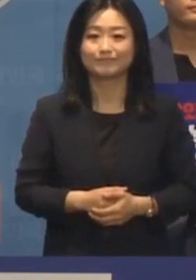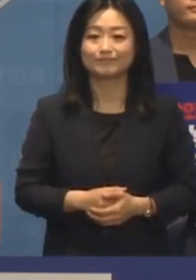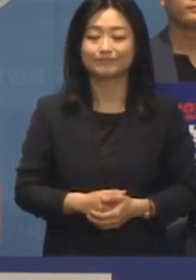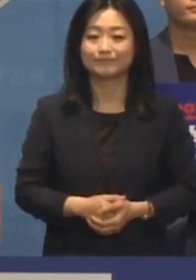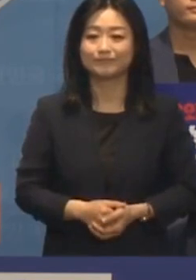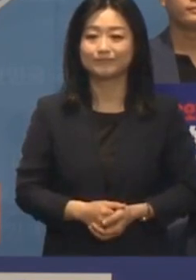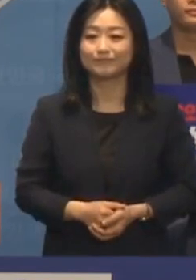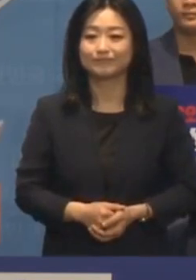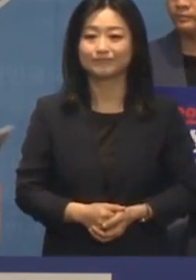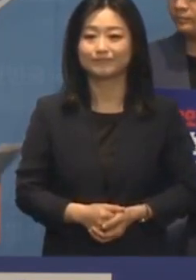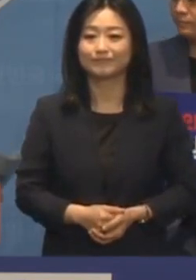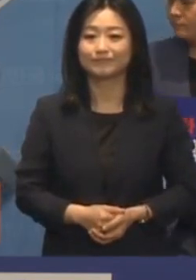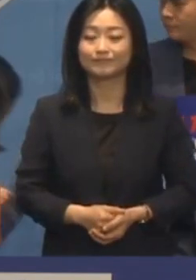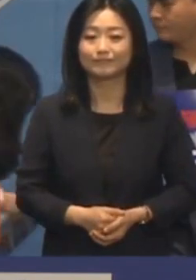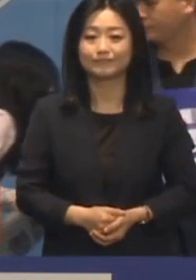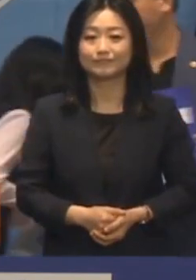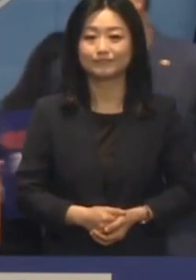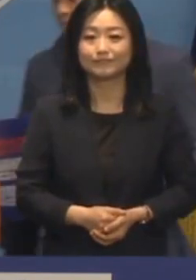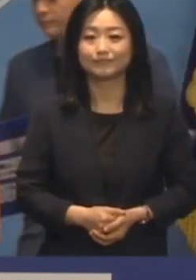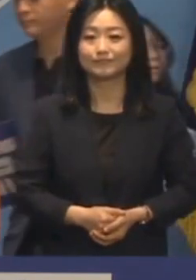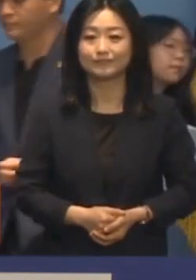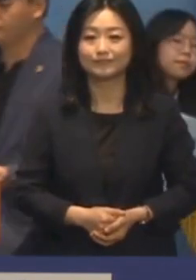이상입니다.